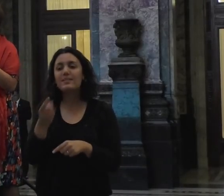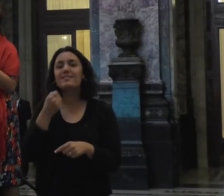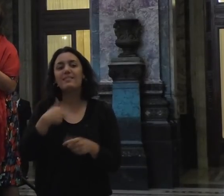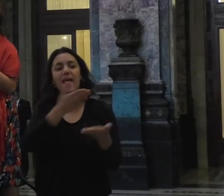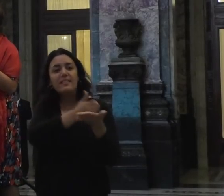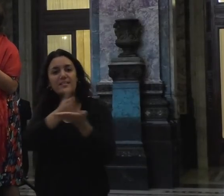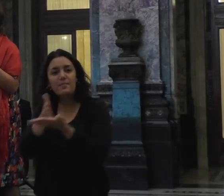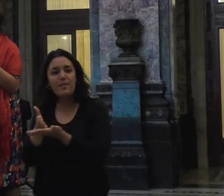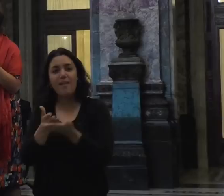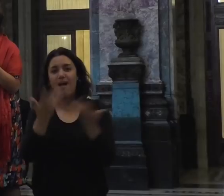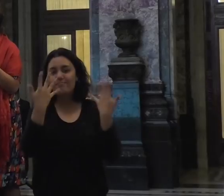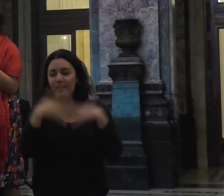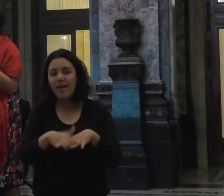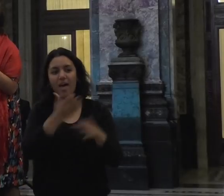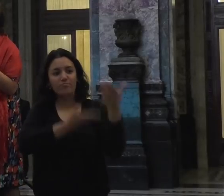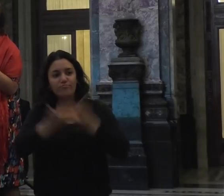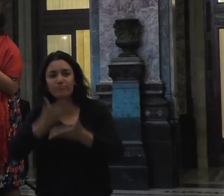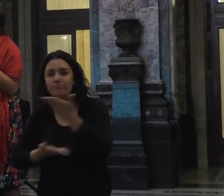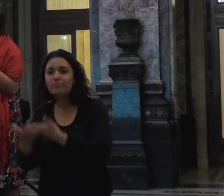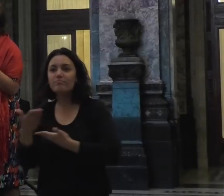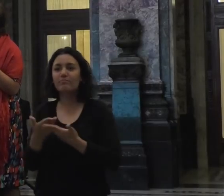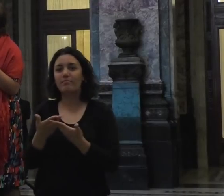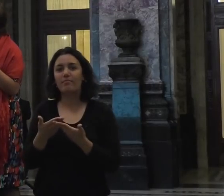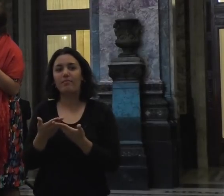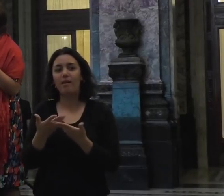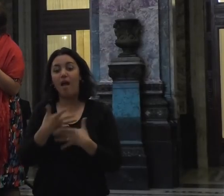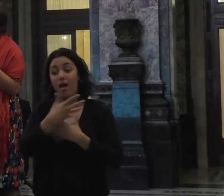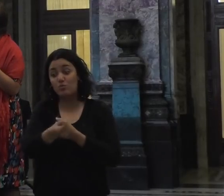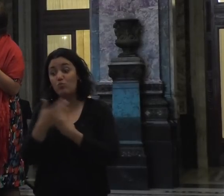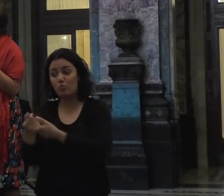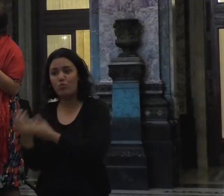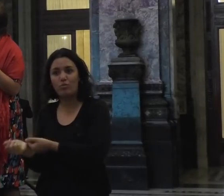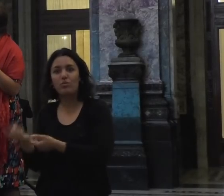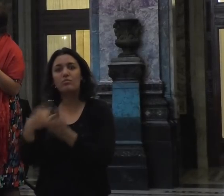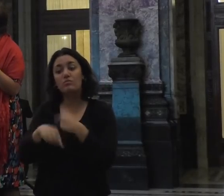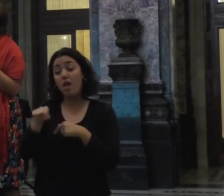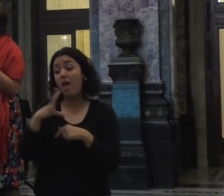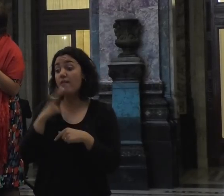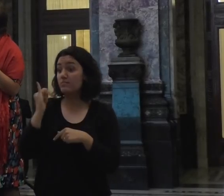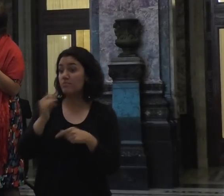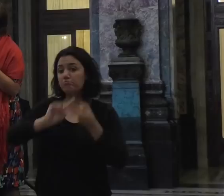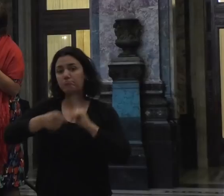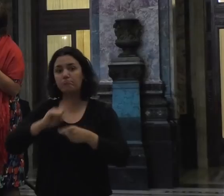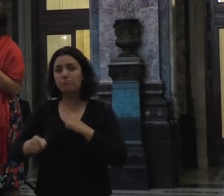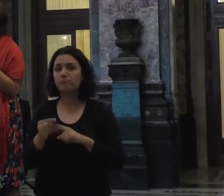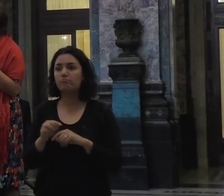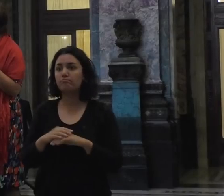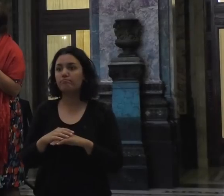contribuir a esas disciplinas. Y en particular hubo mucha interacción, esto no lo voy a hacer bien,